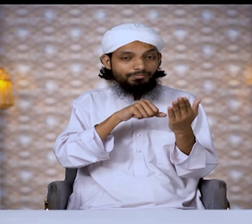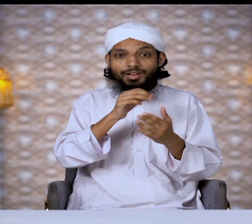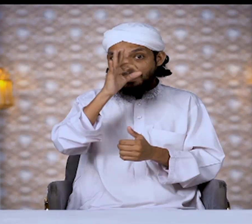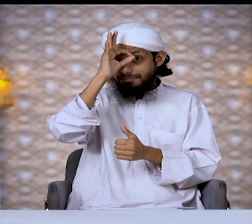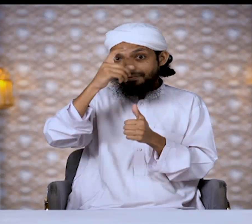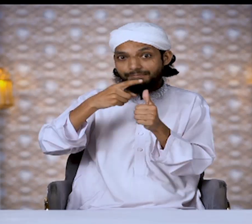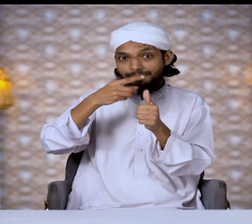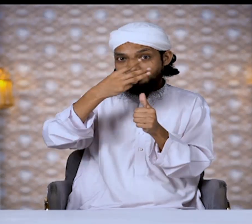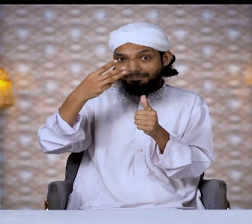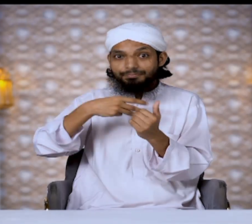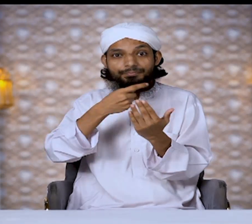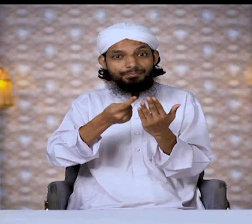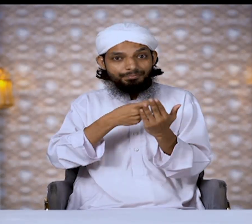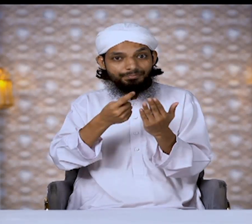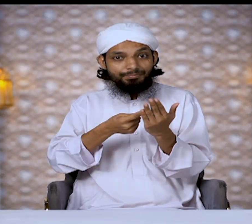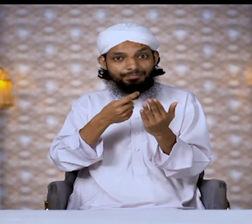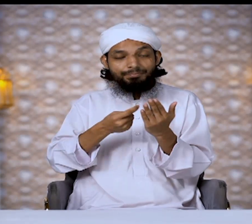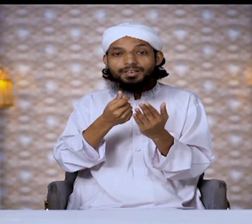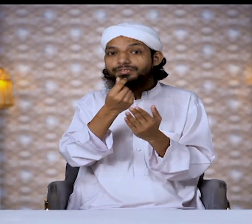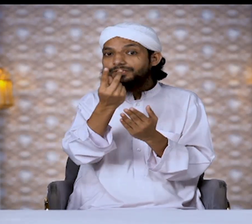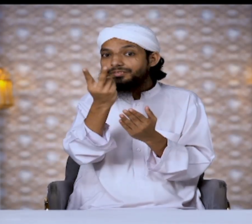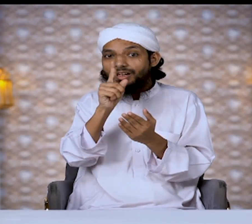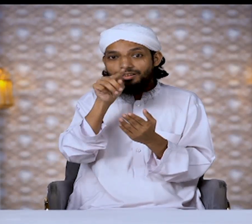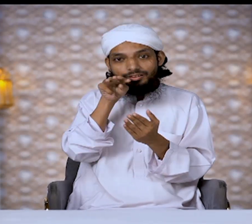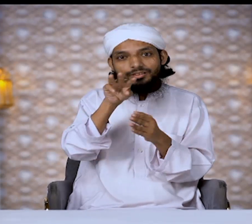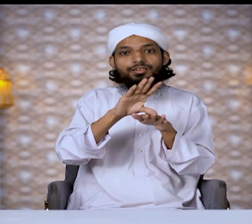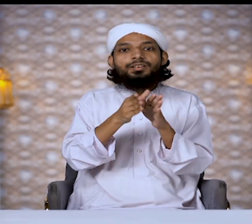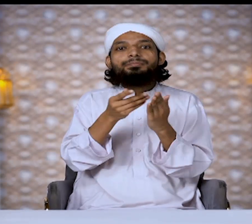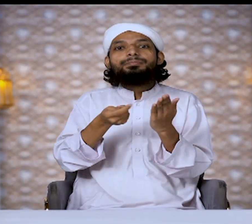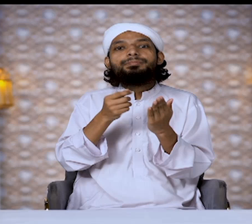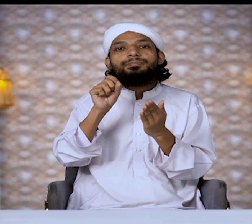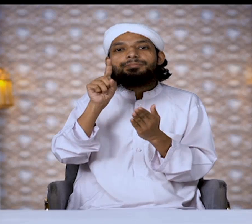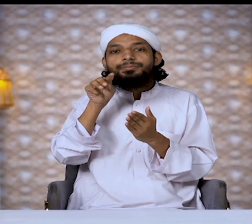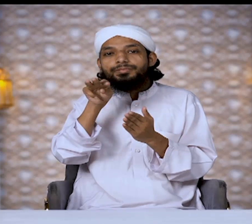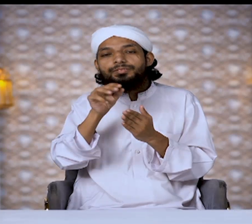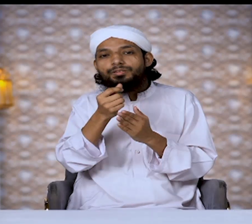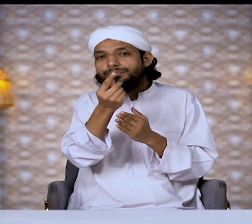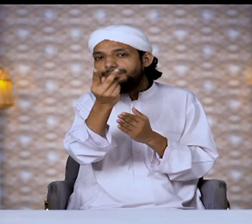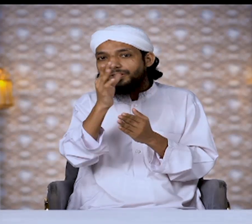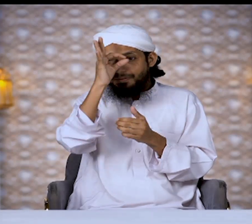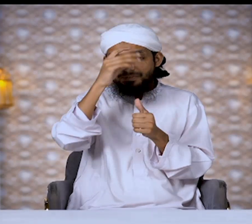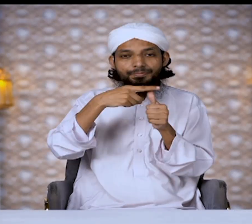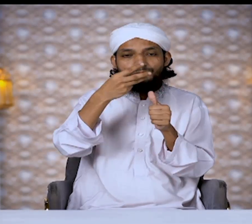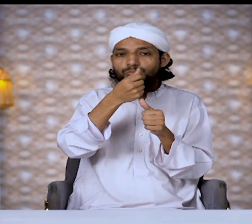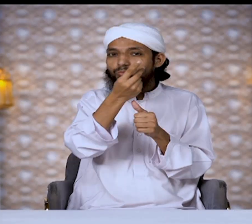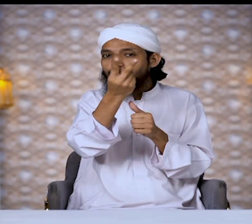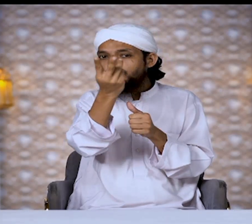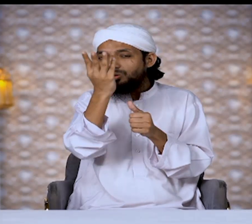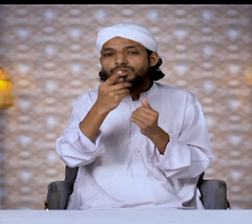رحمۃ اللہ علیہ کی تصانیف، شروحات و حواشی کی تعداد تقریباً 1000 ہے۔ تصانیف و شروحات کے علاوہ آپ رحمۃ اللہ علیہ کے